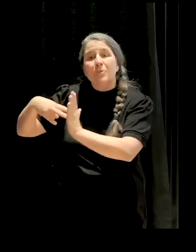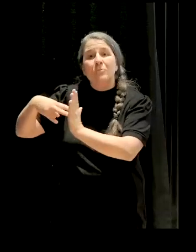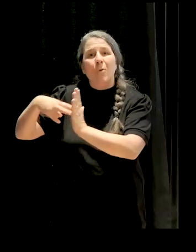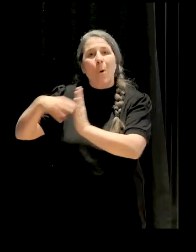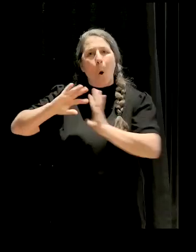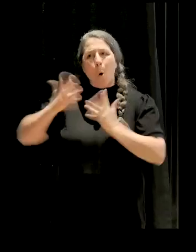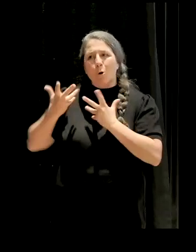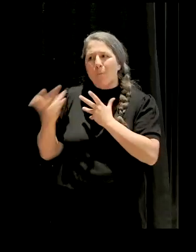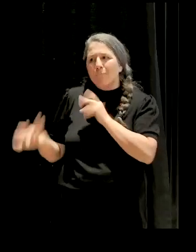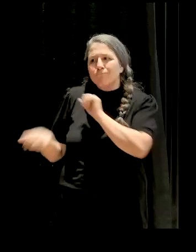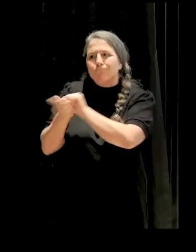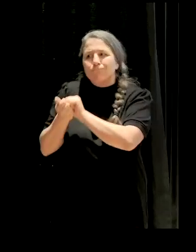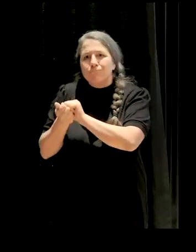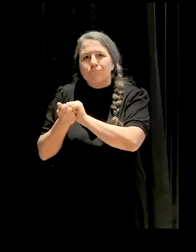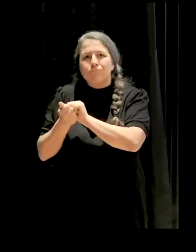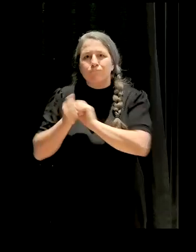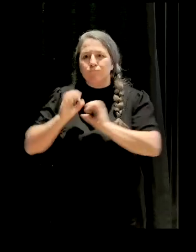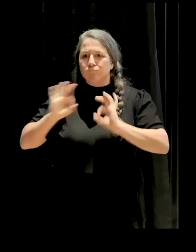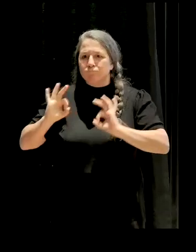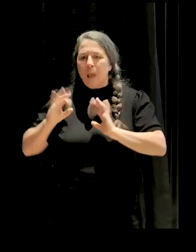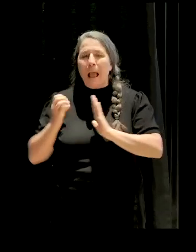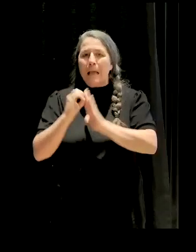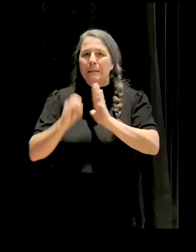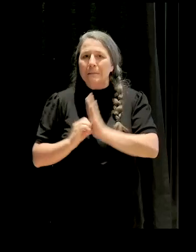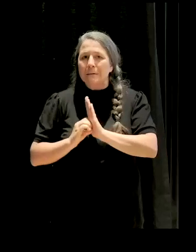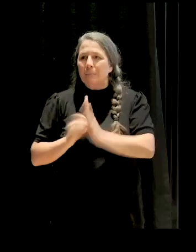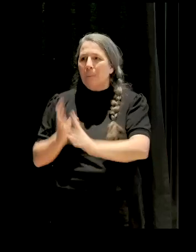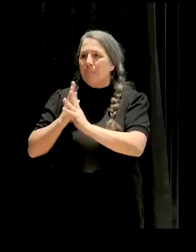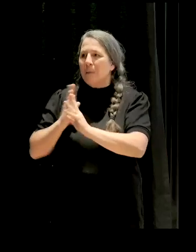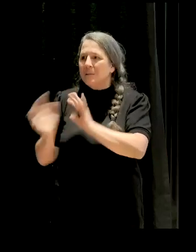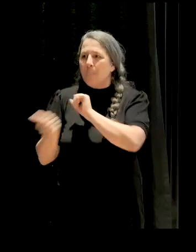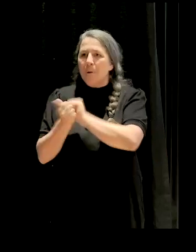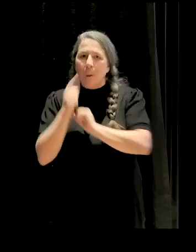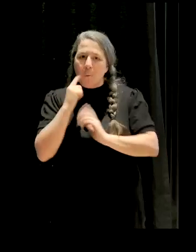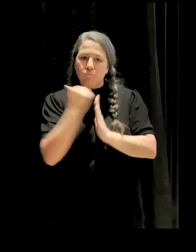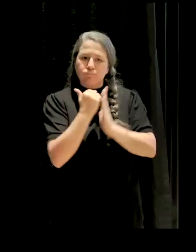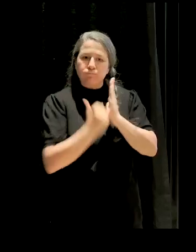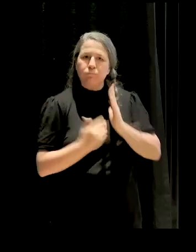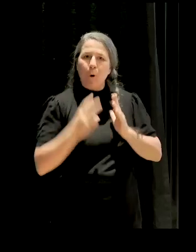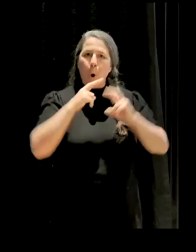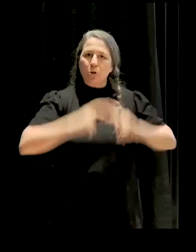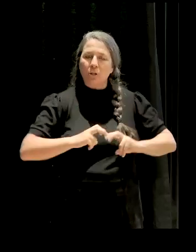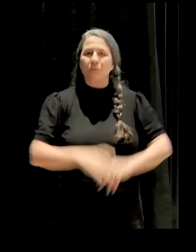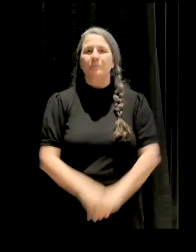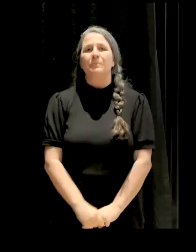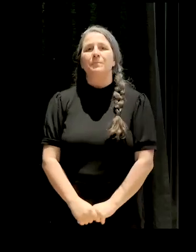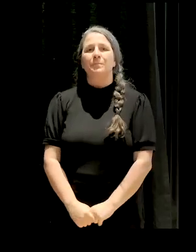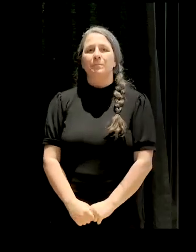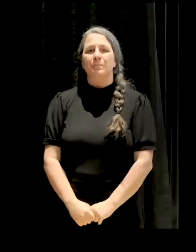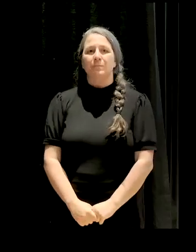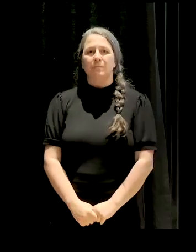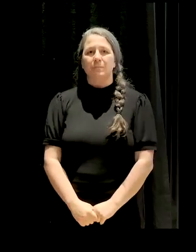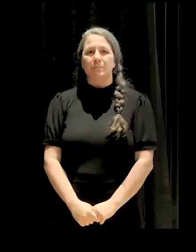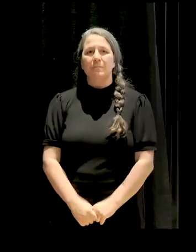inclure efficacement, mais aussi éthiquement, des patients partenaires dans la conception d'un protocole de recherche. Maintenant, dans le fond, je vais vous